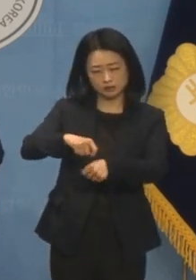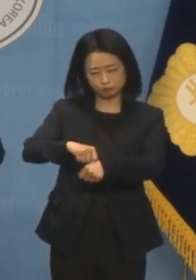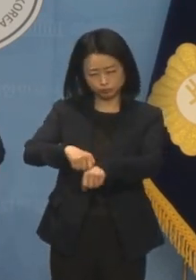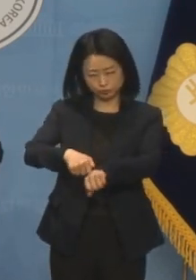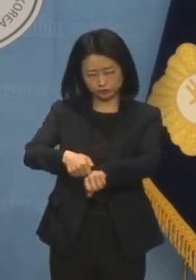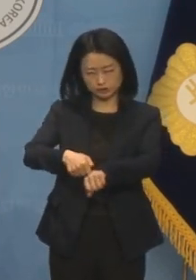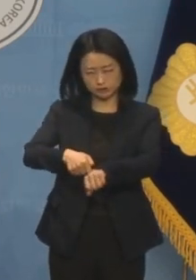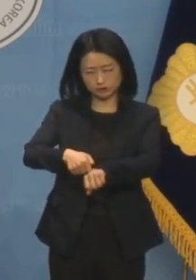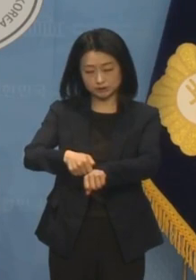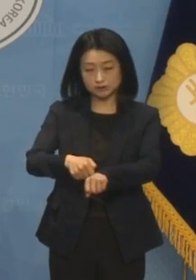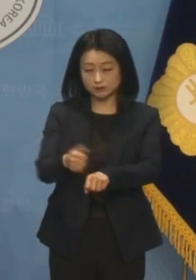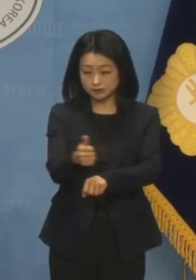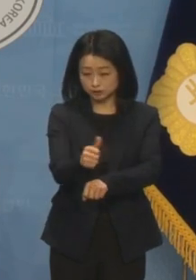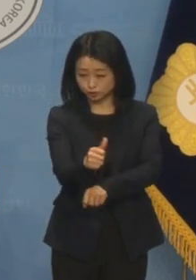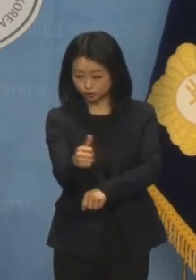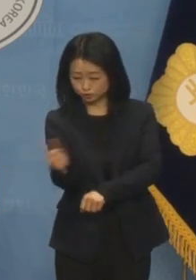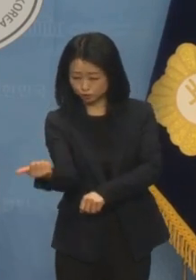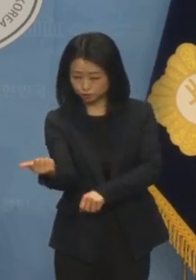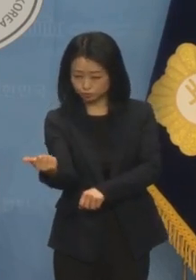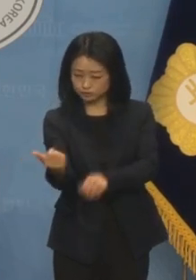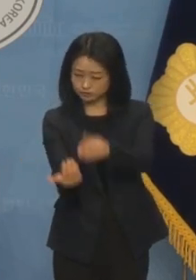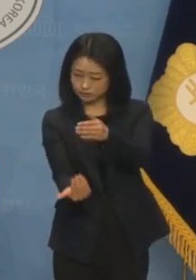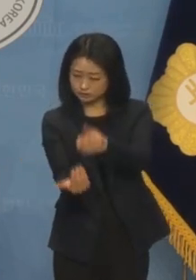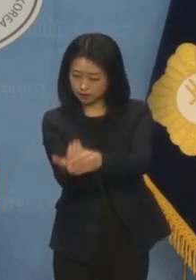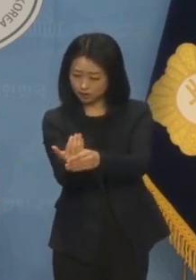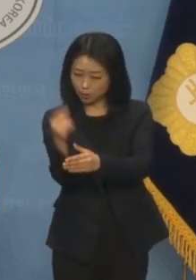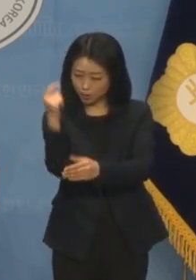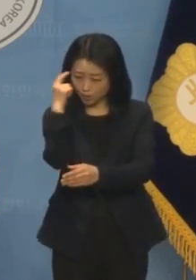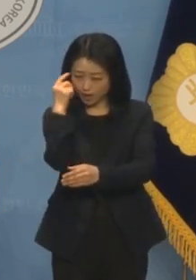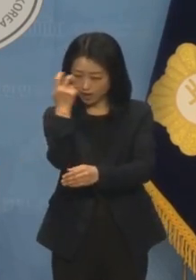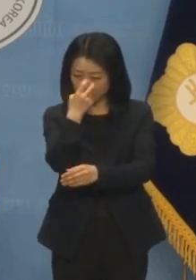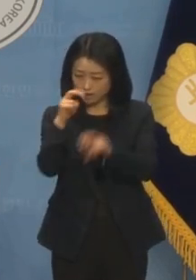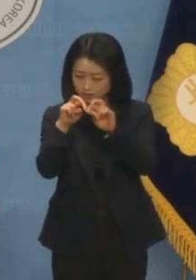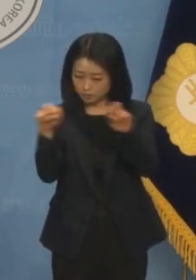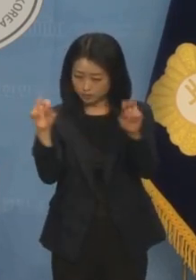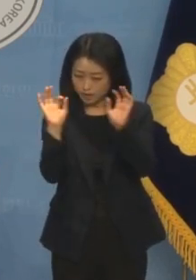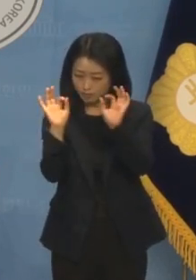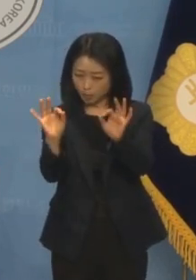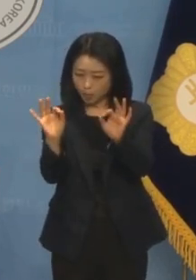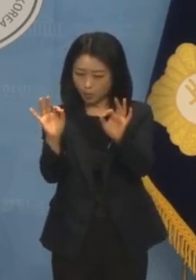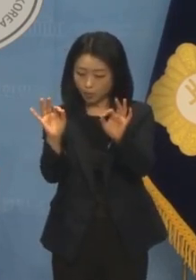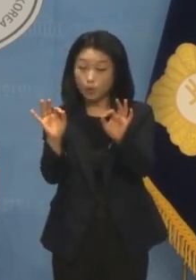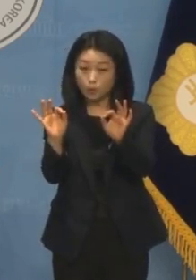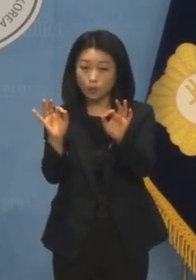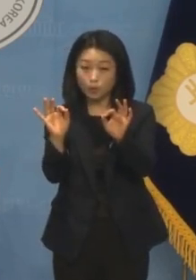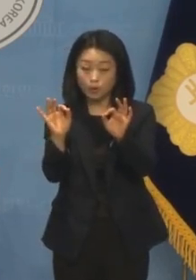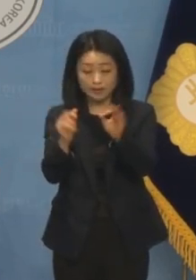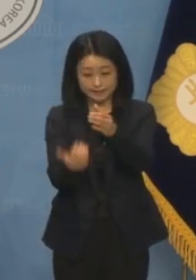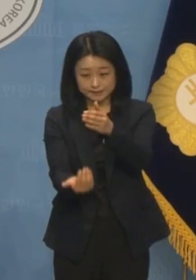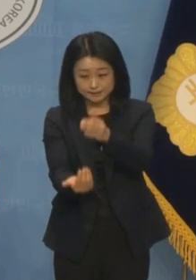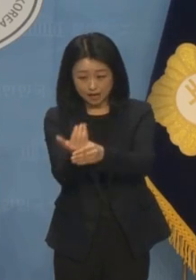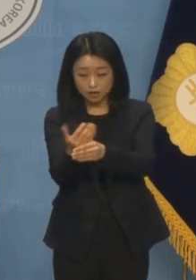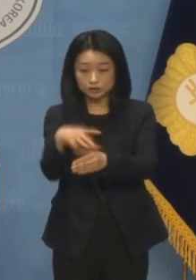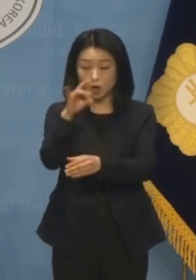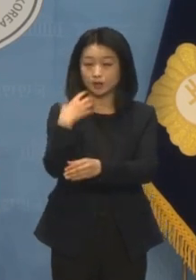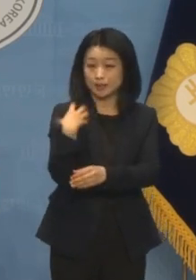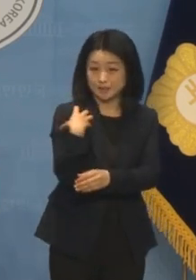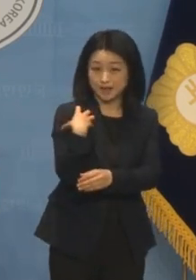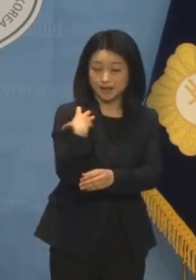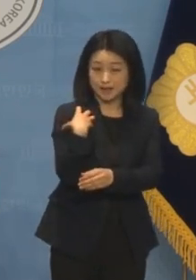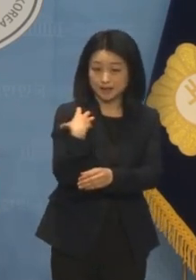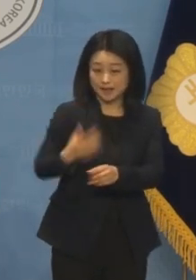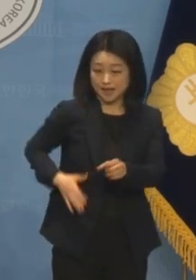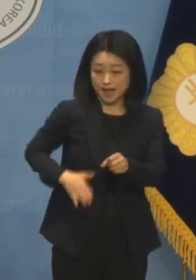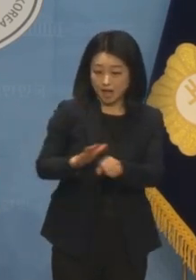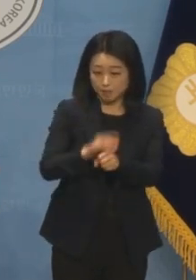장병을 안타까운 죽음에까지 이르게 했는지를 밝혀내고, 또한 해당 사건을 처음 담당했던